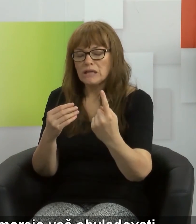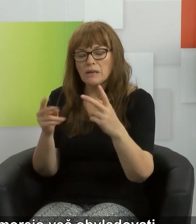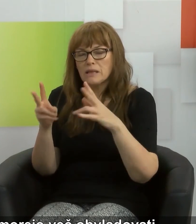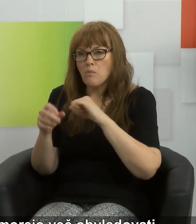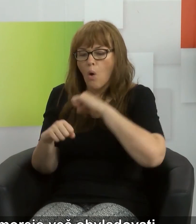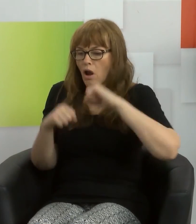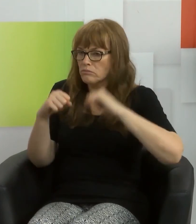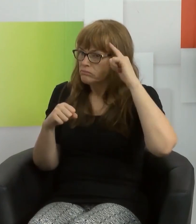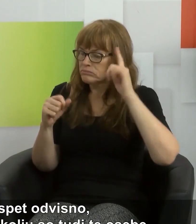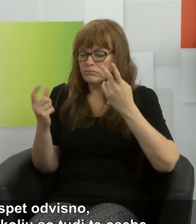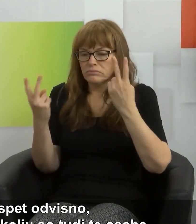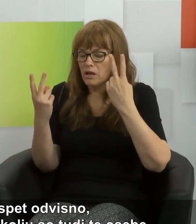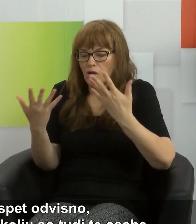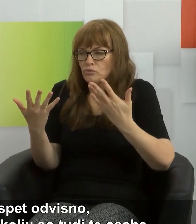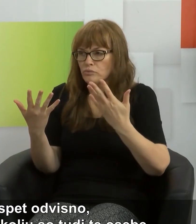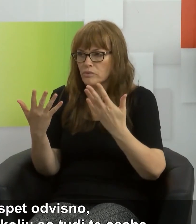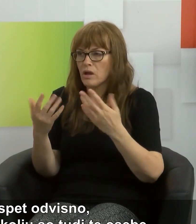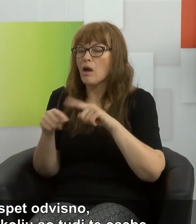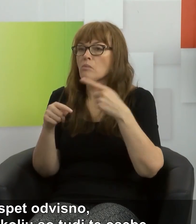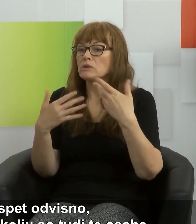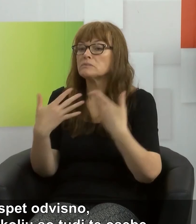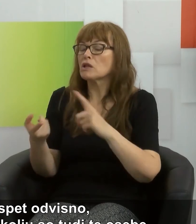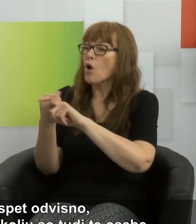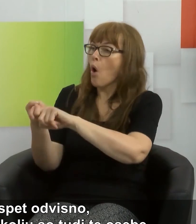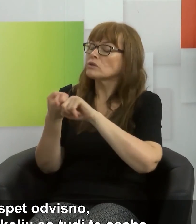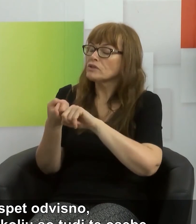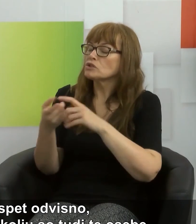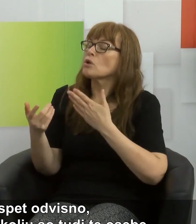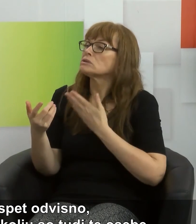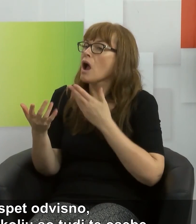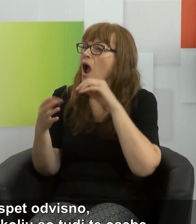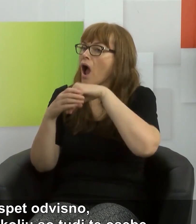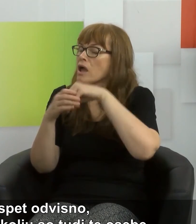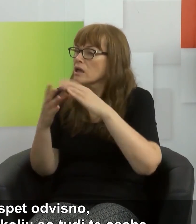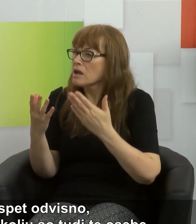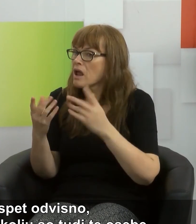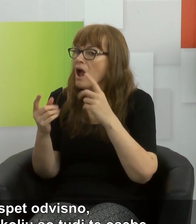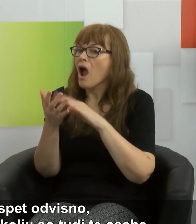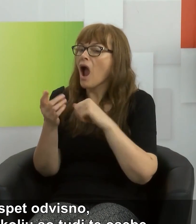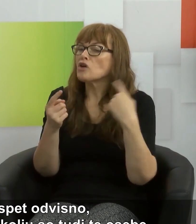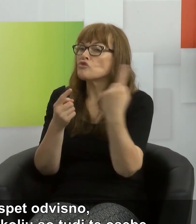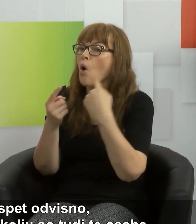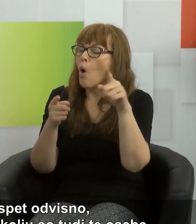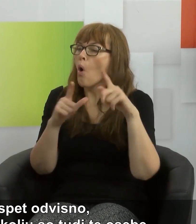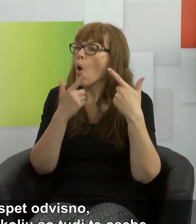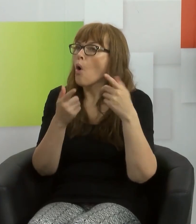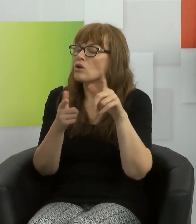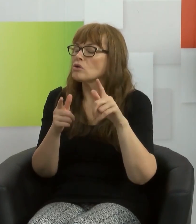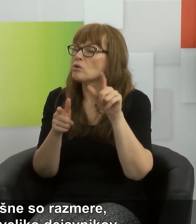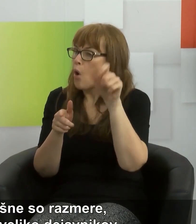več obvladovati. Ampak je tukaj spet odvisno, zakaj gre, v kakšnem okolju so tudi te